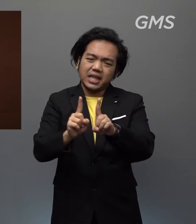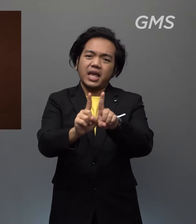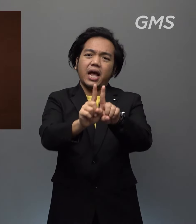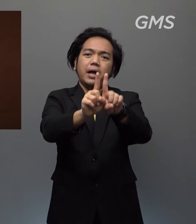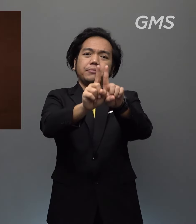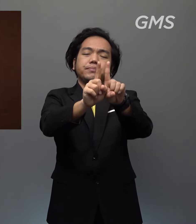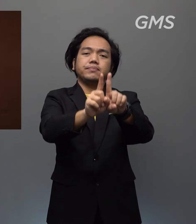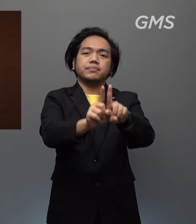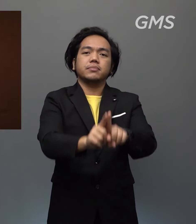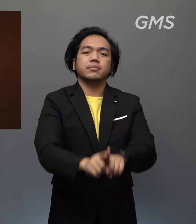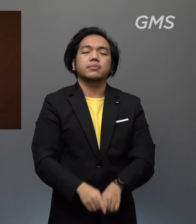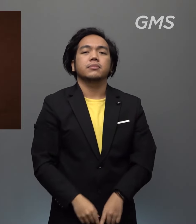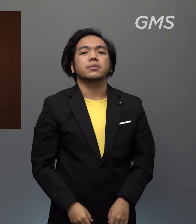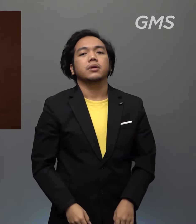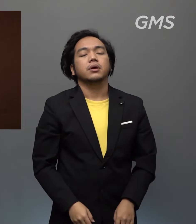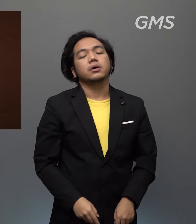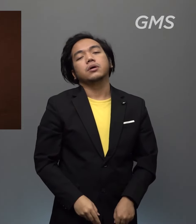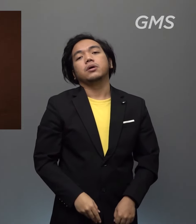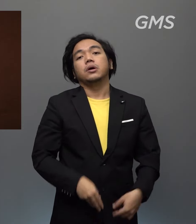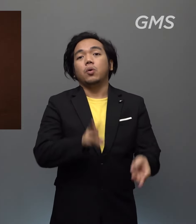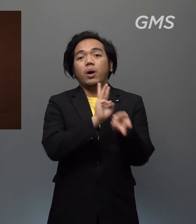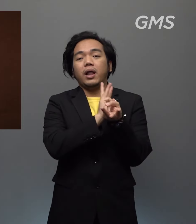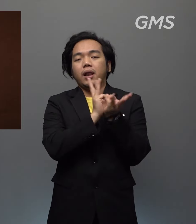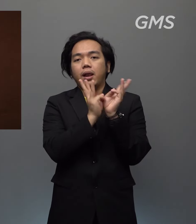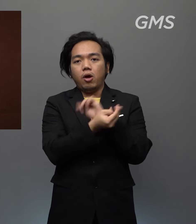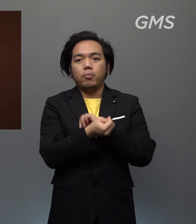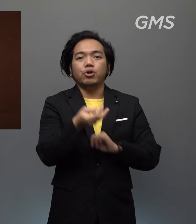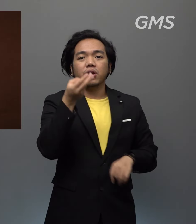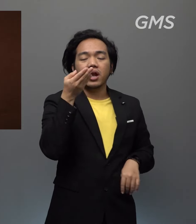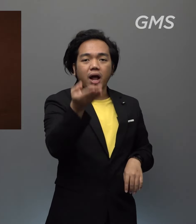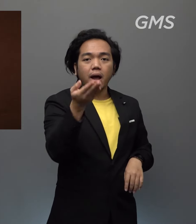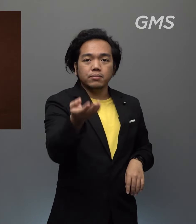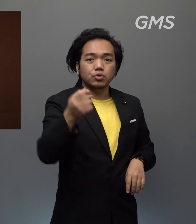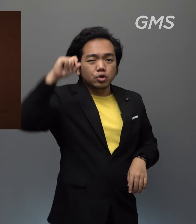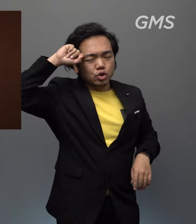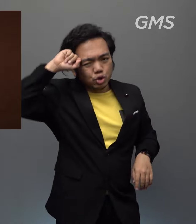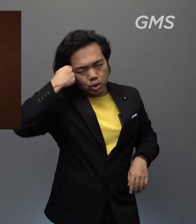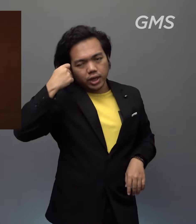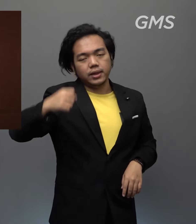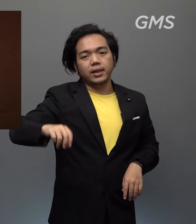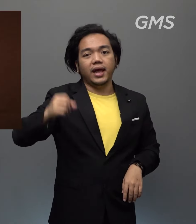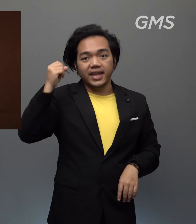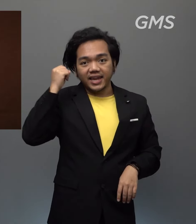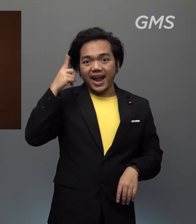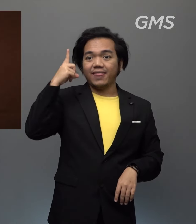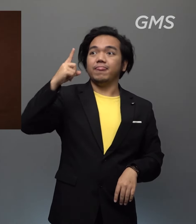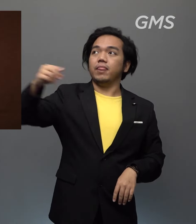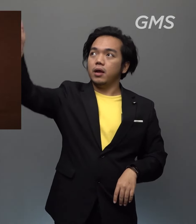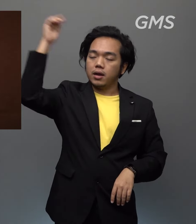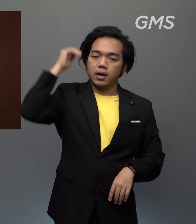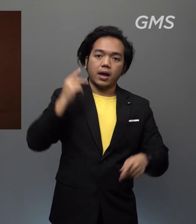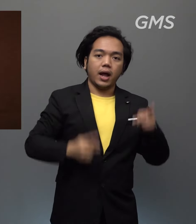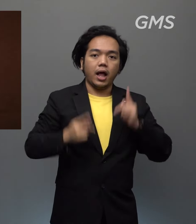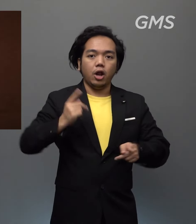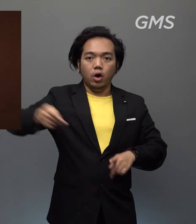Sekalipun dalam kondisi sulitmu, ingatlah bahwa Dia Allah yang setia. Dan yang kedua, jangan